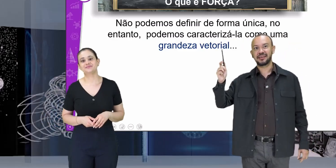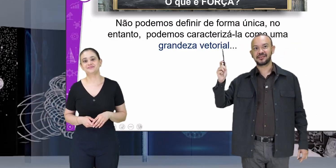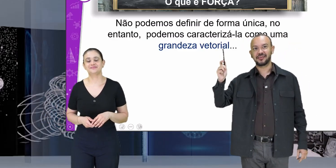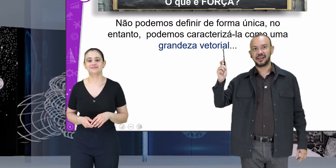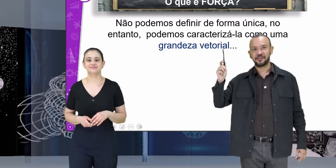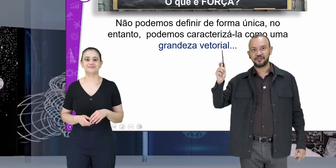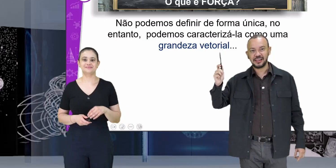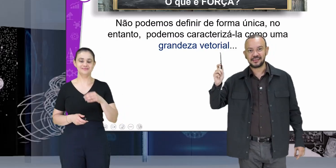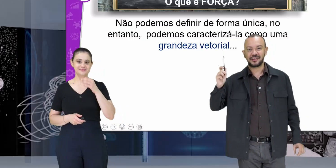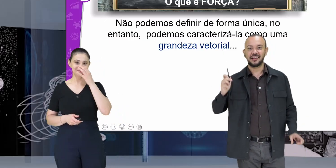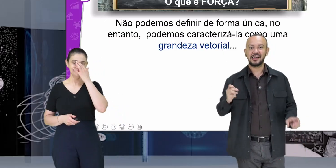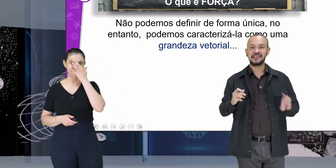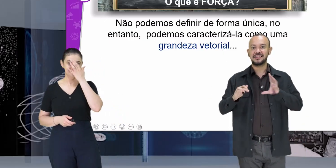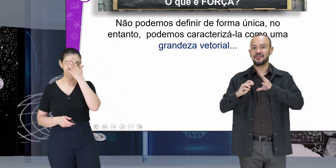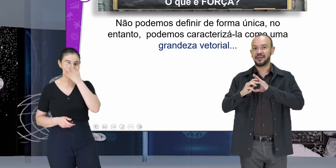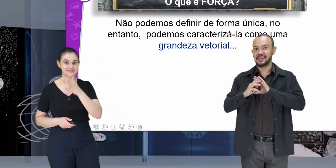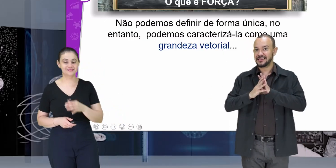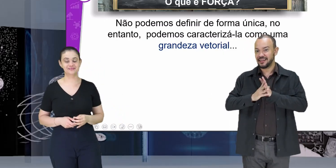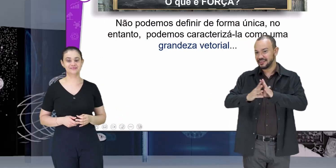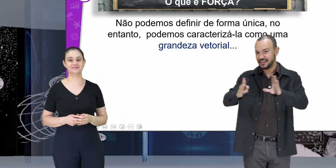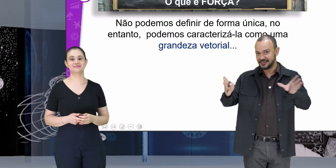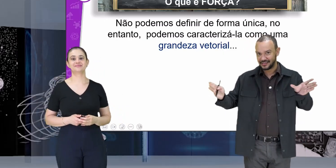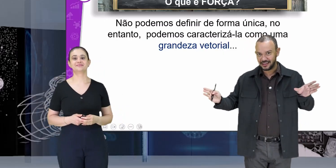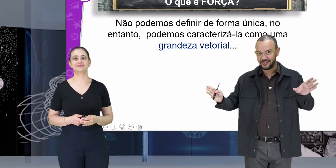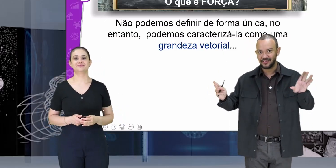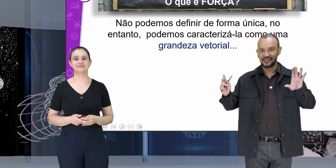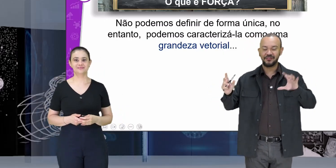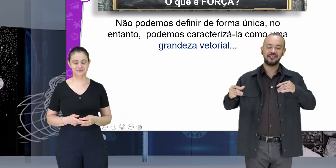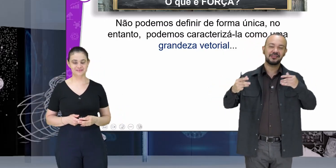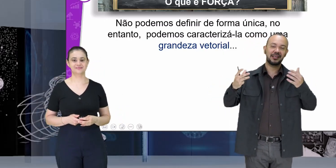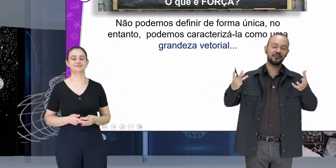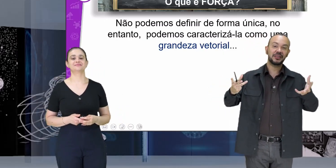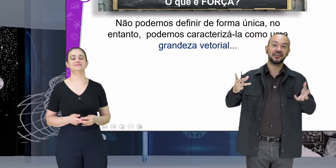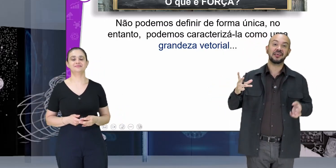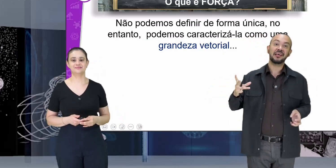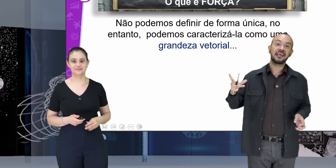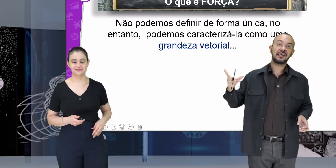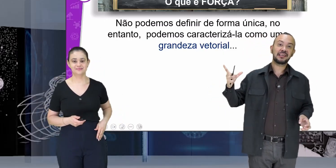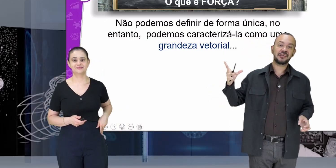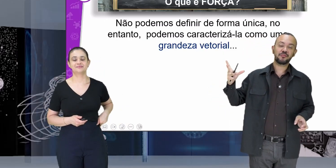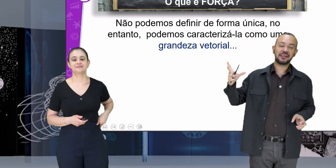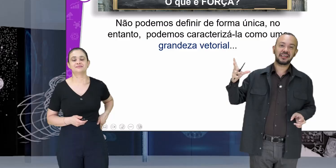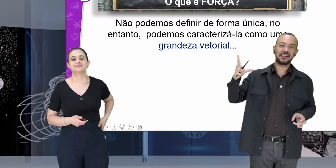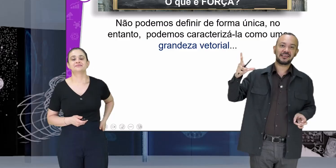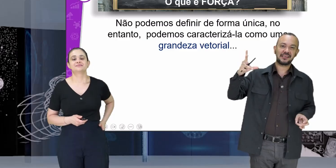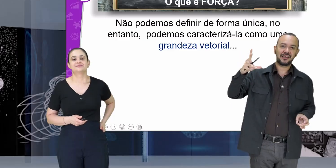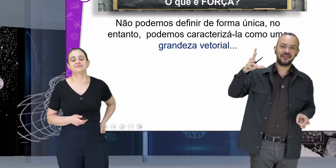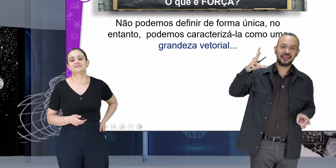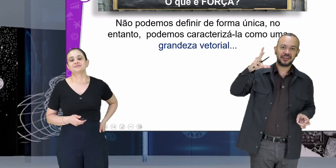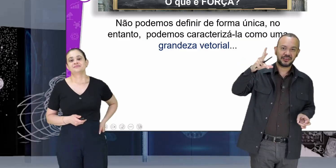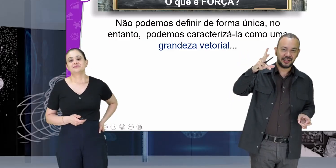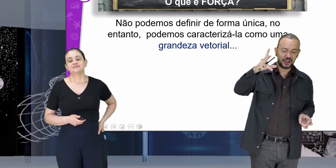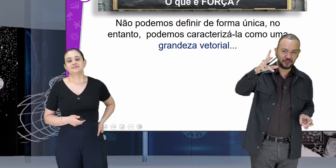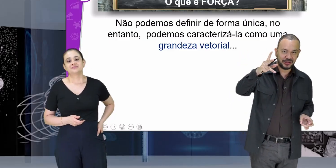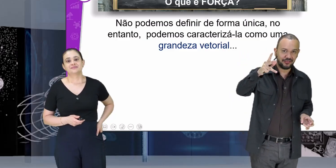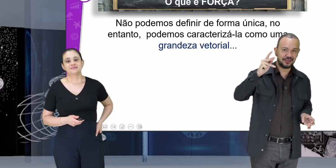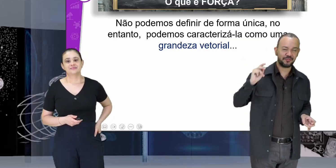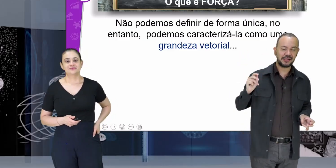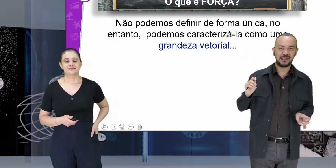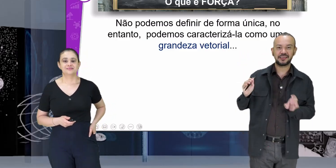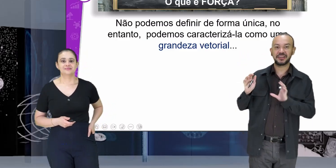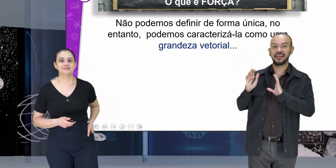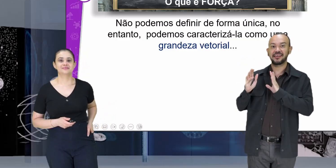Então, olha só, na física existem várias grandezas, né? Coisas que você consegue medir. E uma delas é o que a gente já chamou em